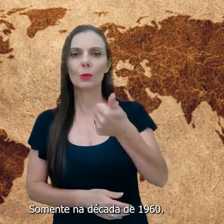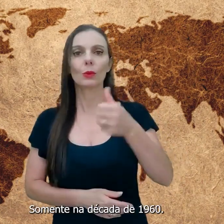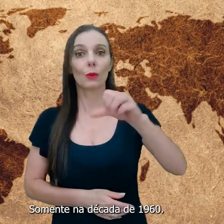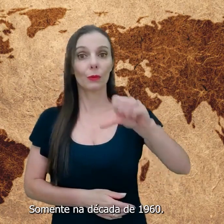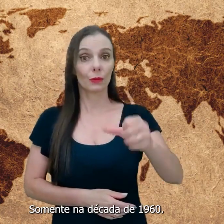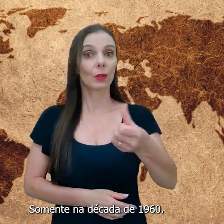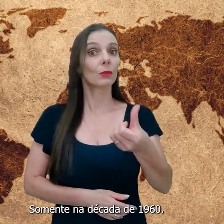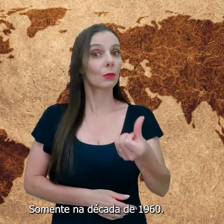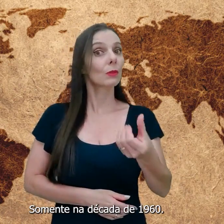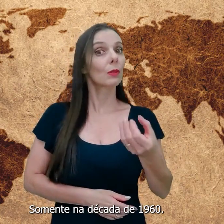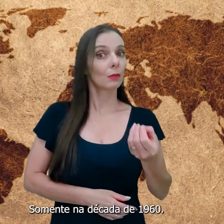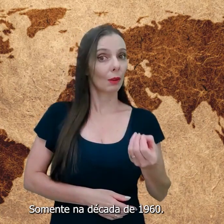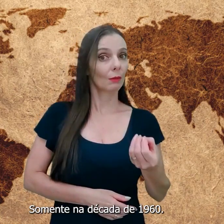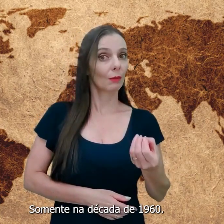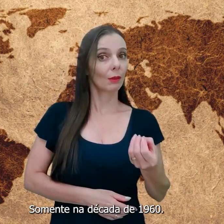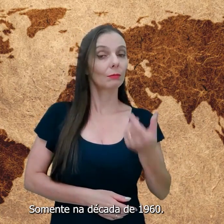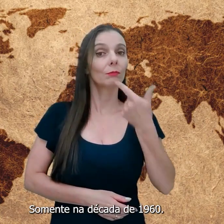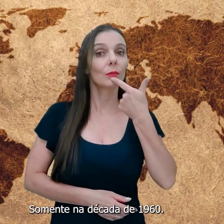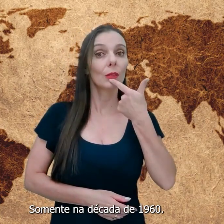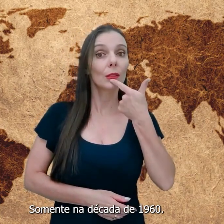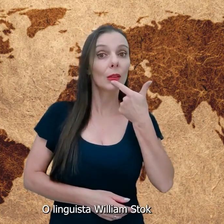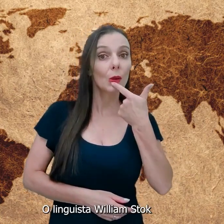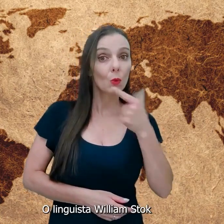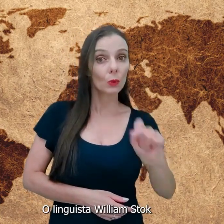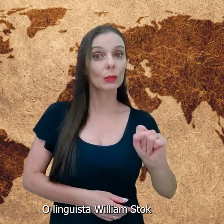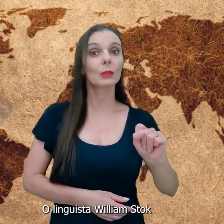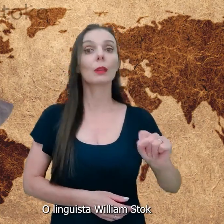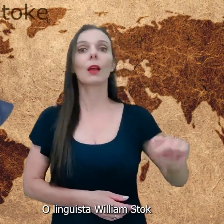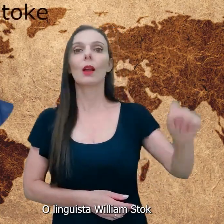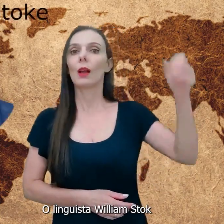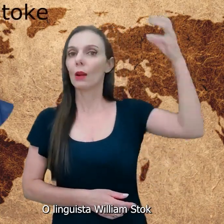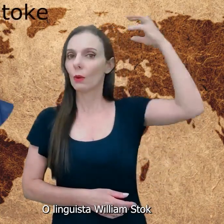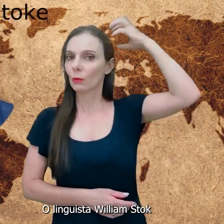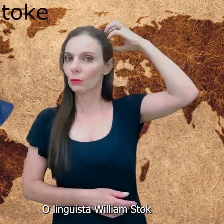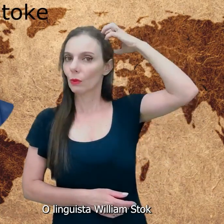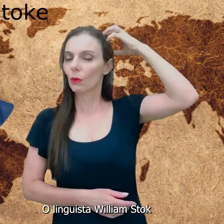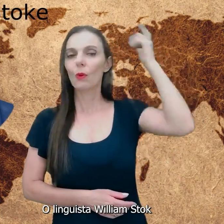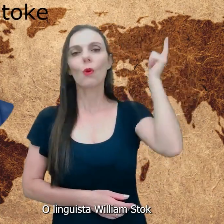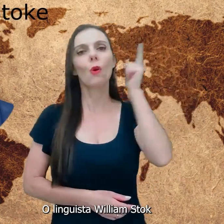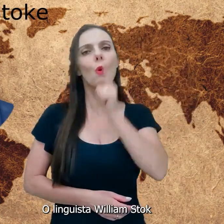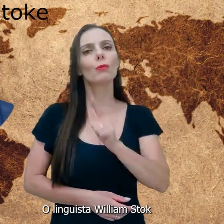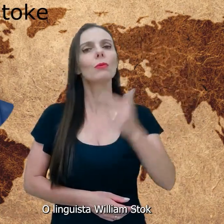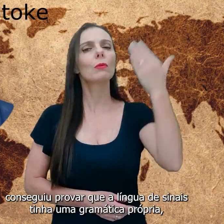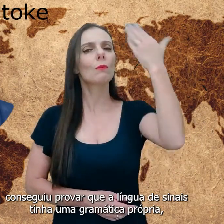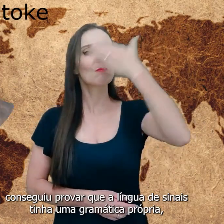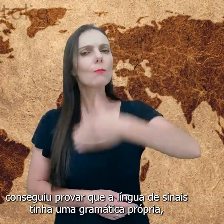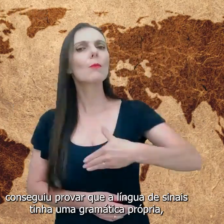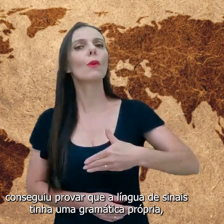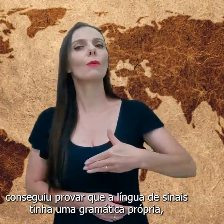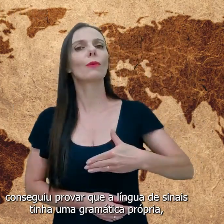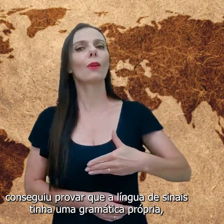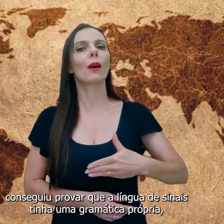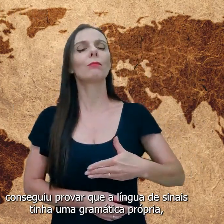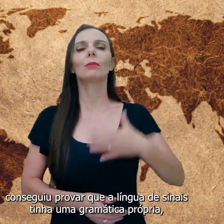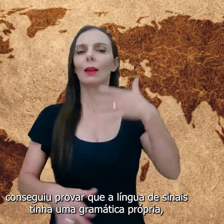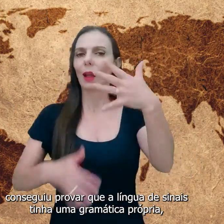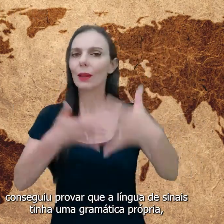Somente na década de 1960, o linguista William Stoke conseguiu provar que a